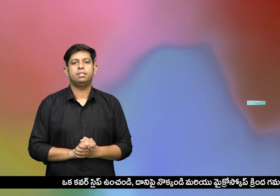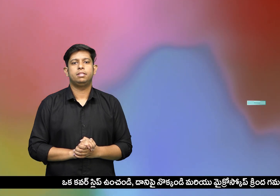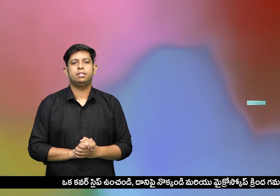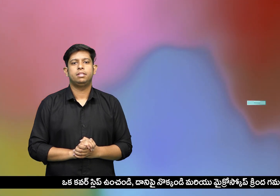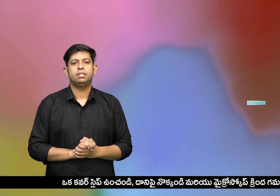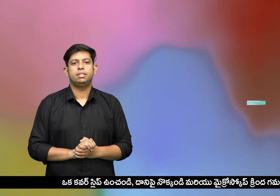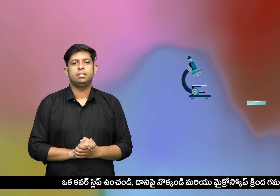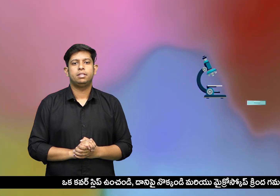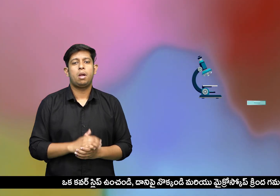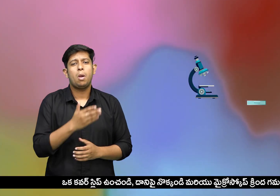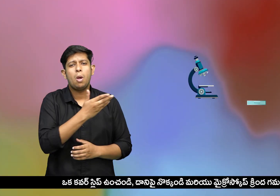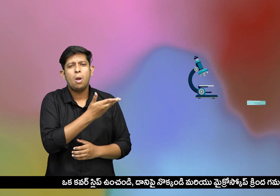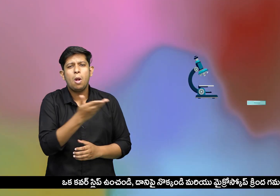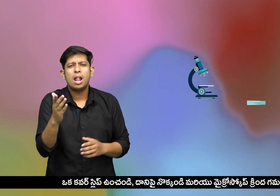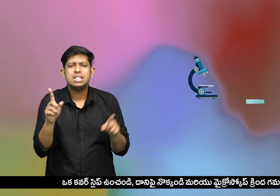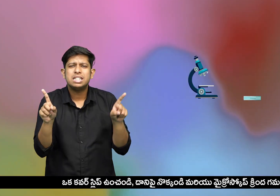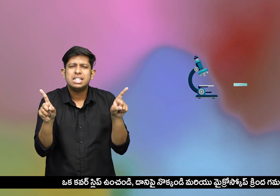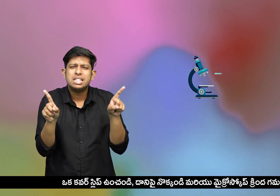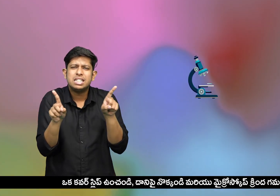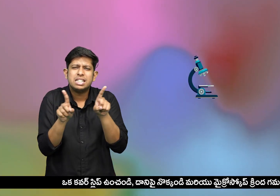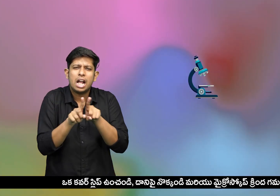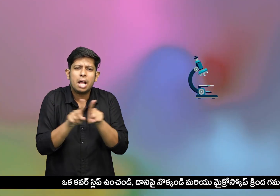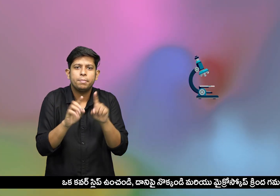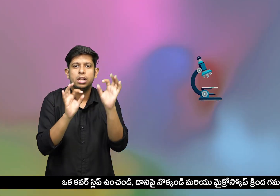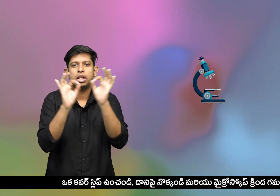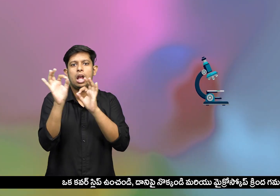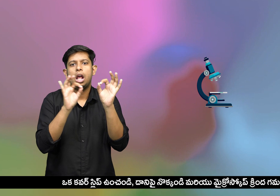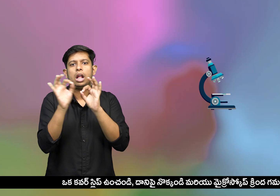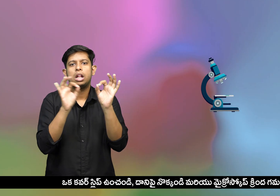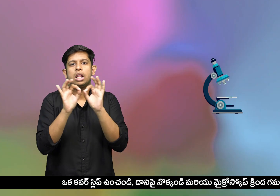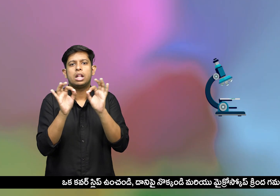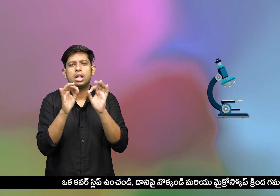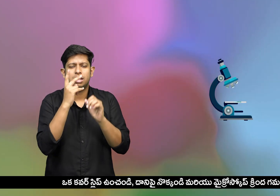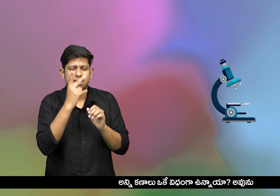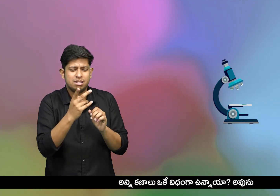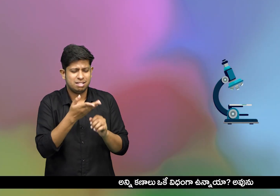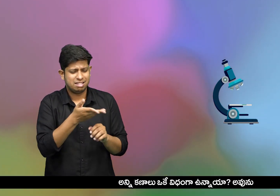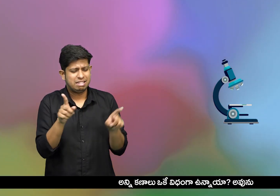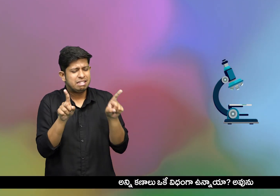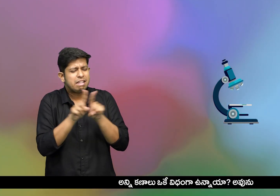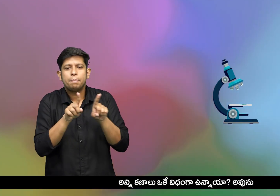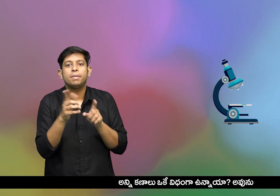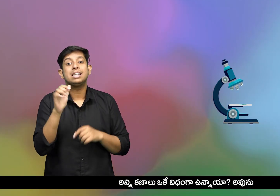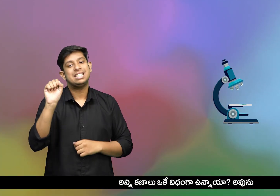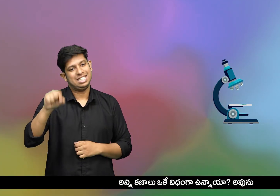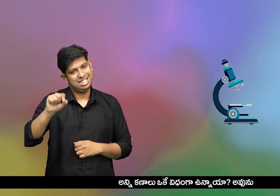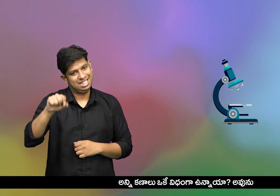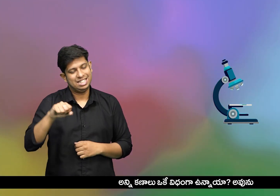ఉంచండి. దానిపై నొక్కండి మరియు మైక్రోస్కోప్ క్రింద గమనించండి. అన్ని కణాలు ఒకే విధంగా ఉన్నాయా?